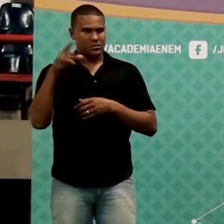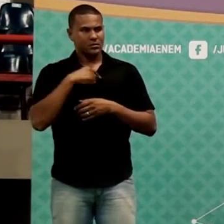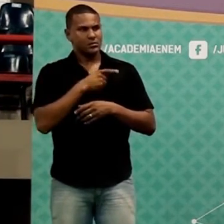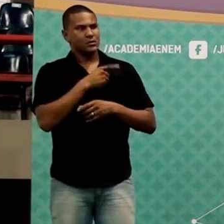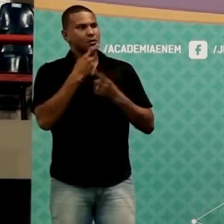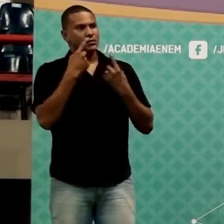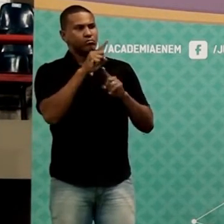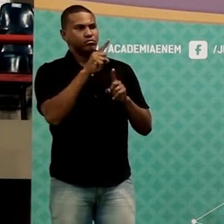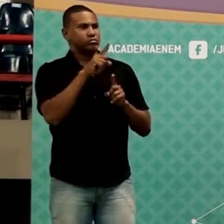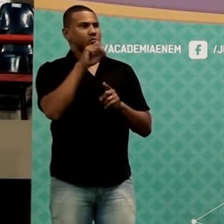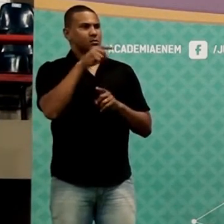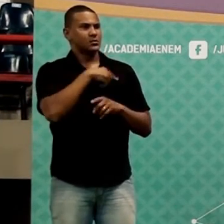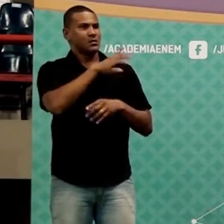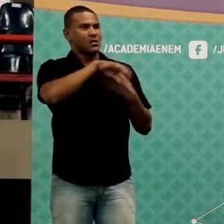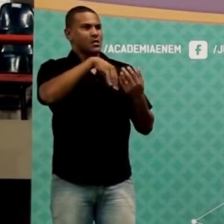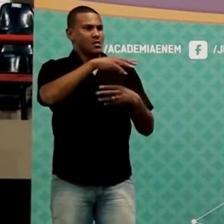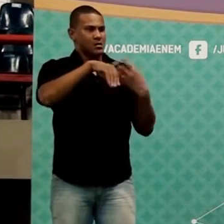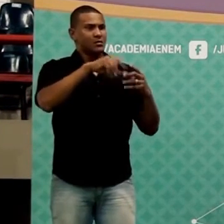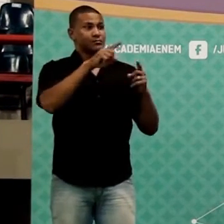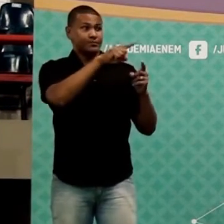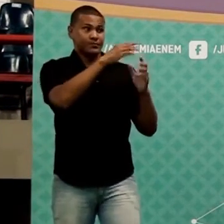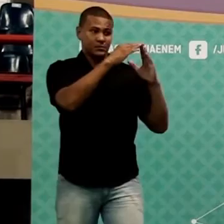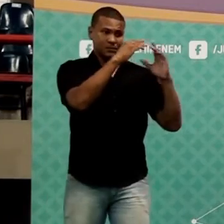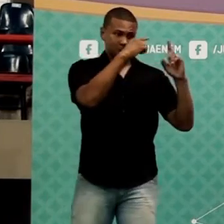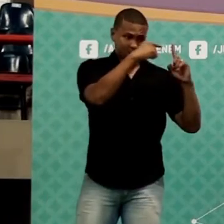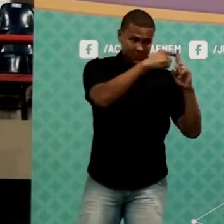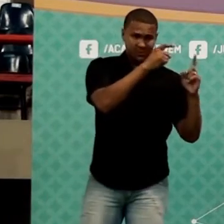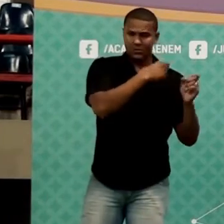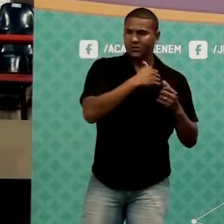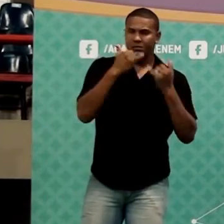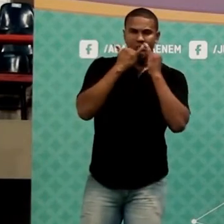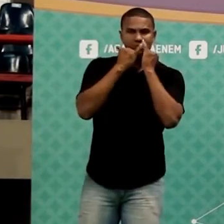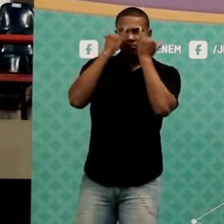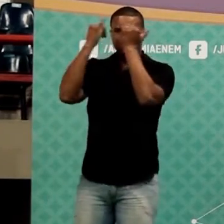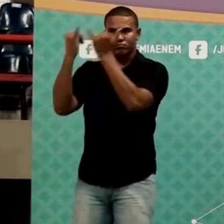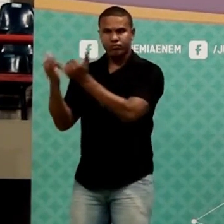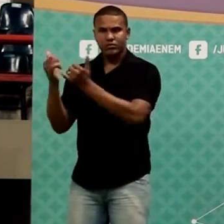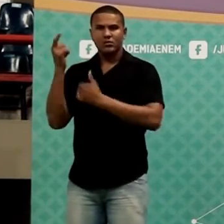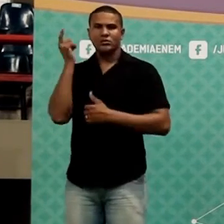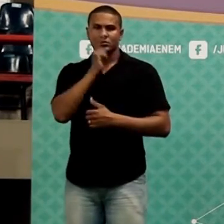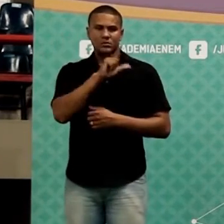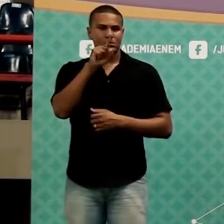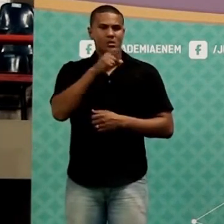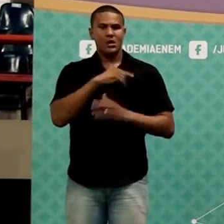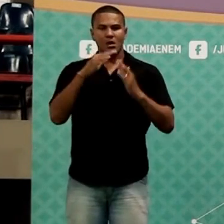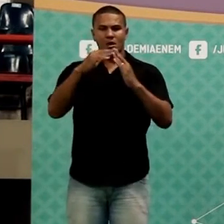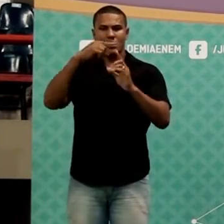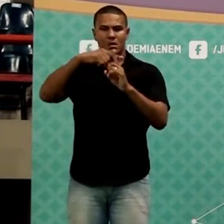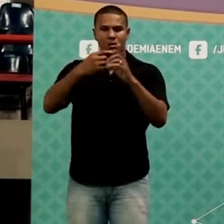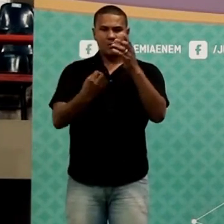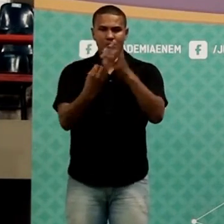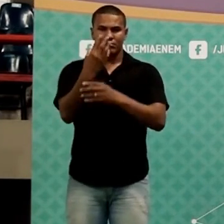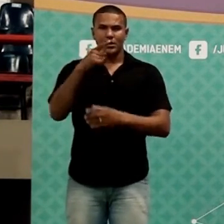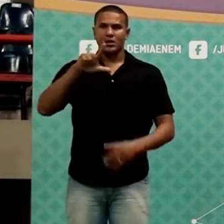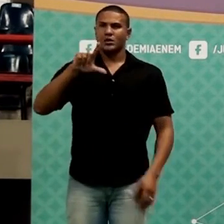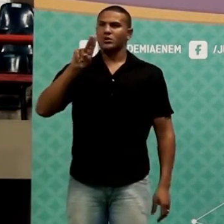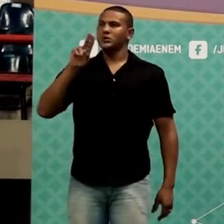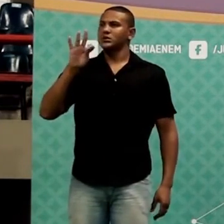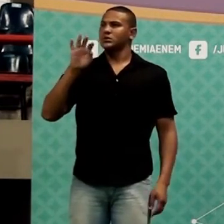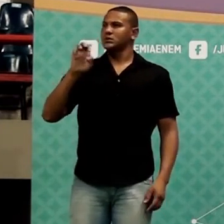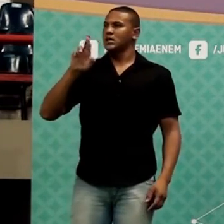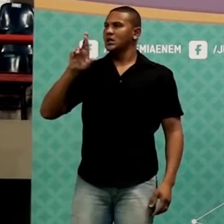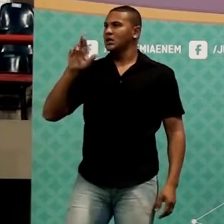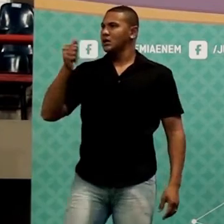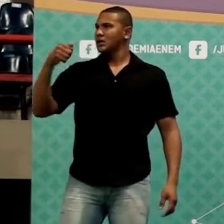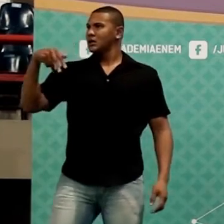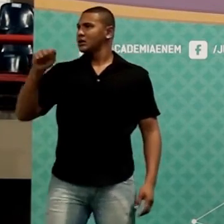vencido e a igreja cumpriu a palavra dela. Foi criada a Igreja Luterana, tá certo? Qual é a novidade da Igreja